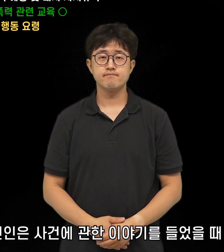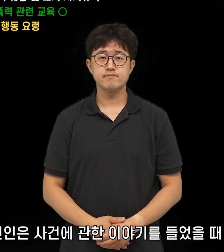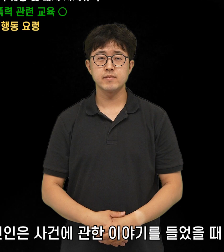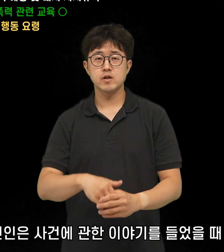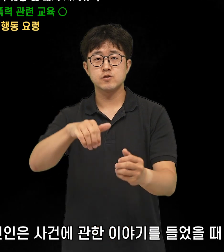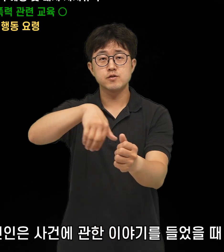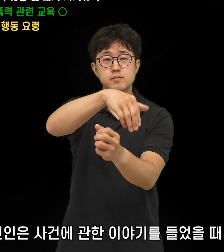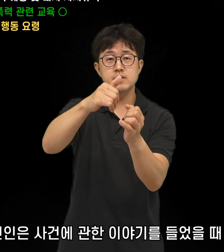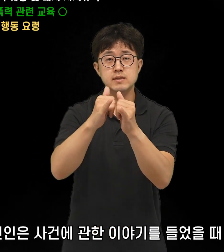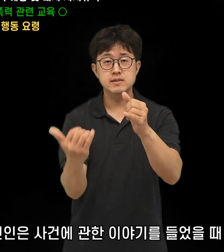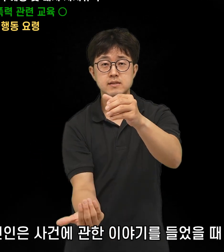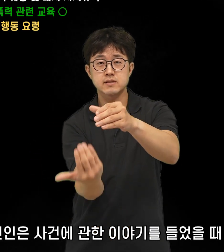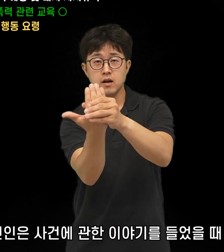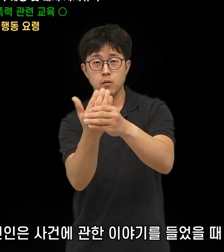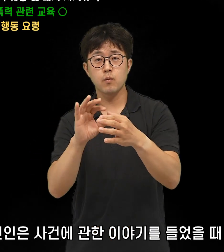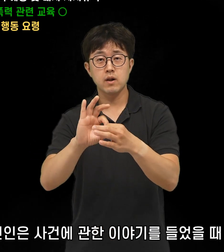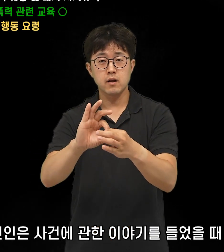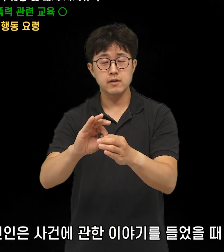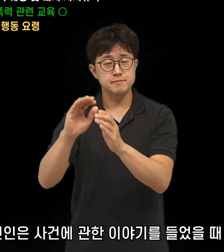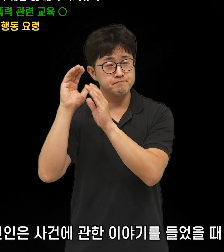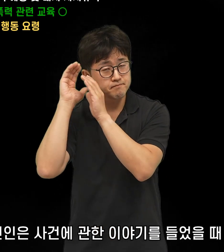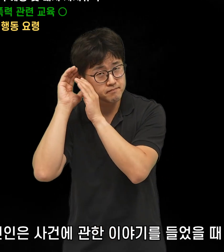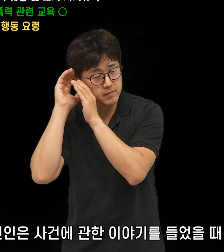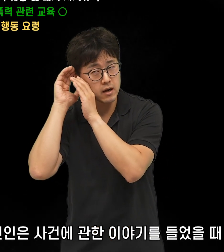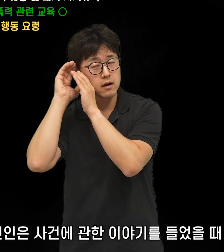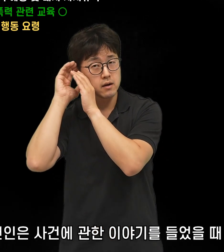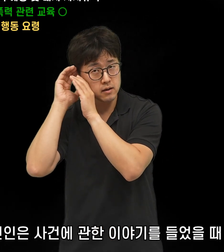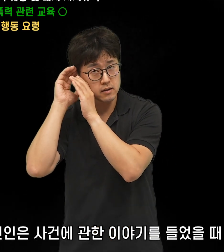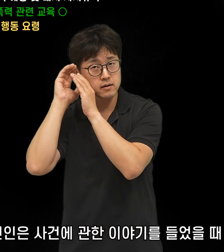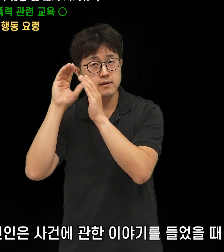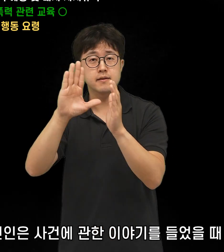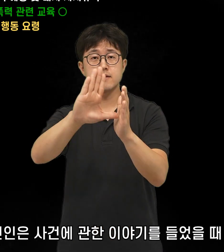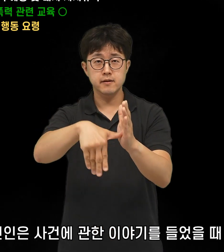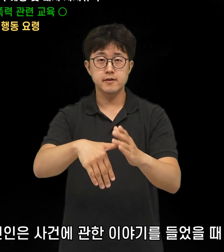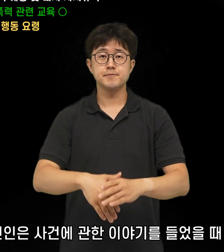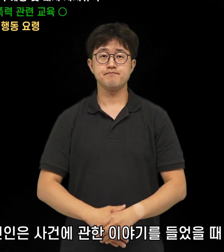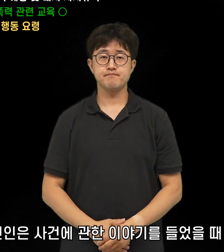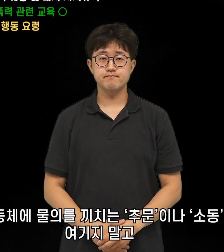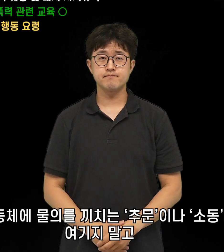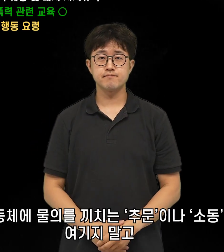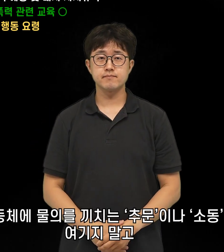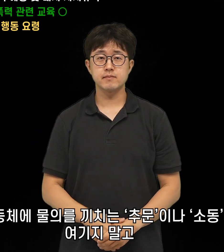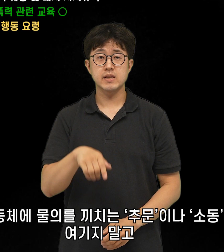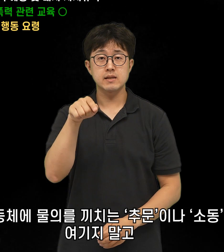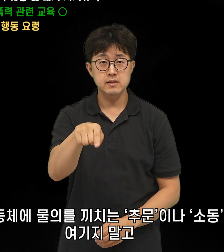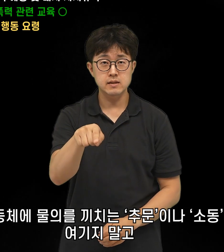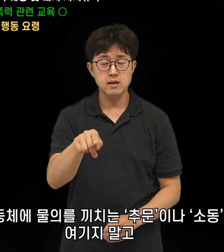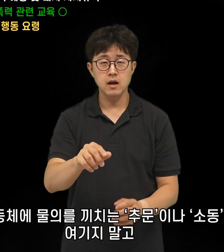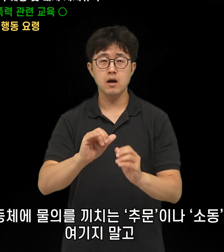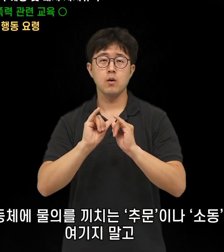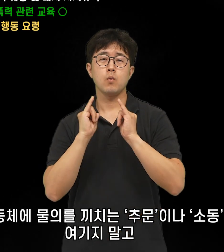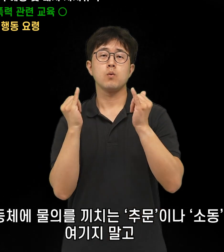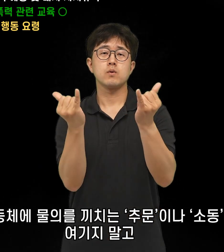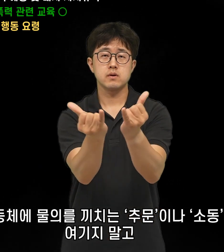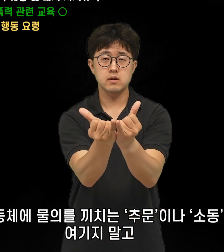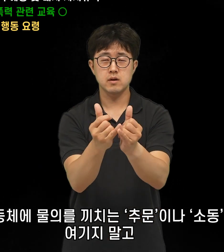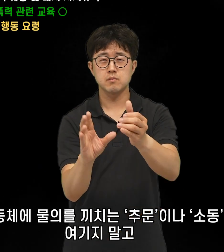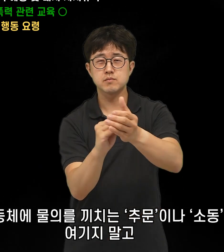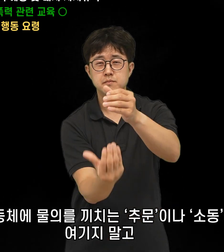주변인은 사건에 관한 이야기를 들었을 때 이를 공동체에 무리를 끼치는